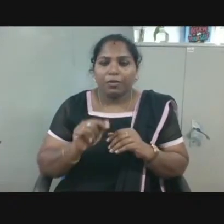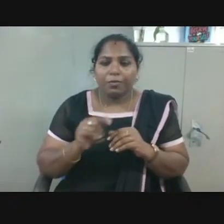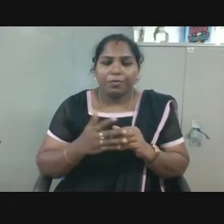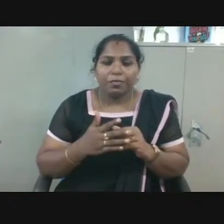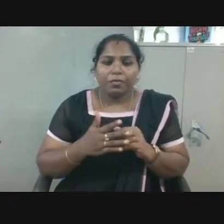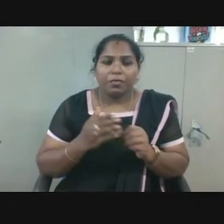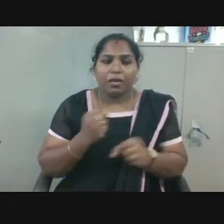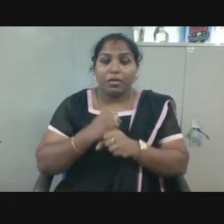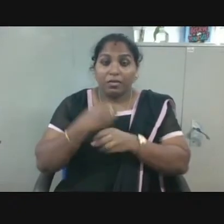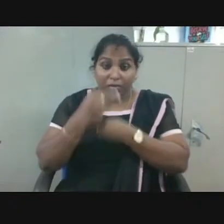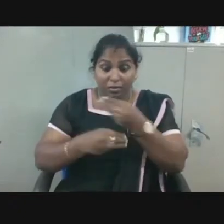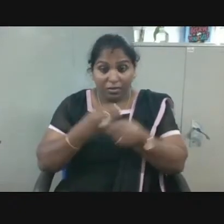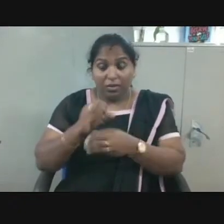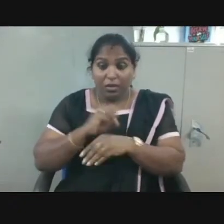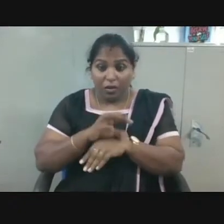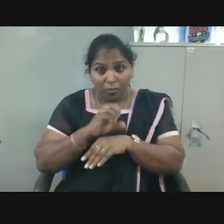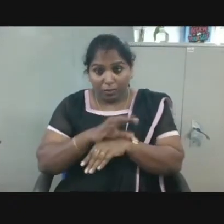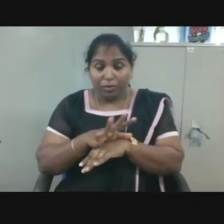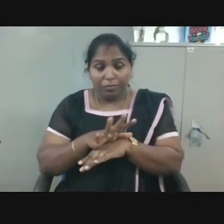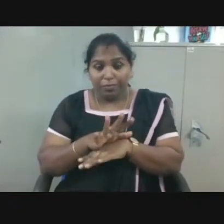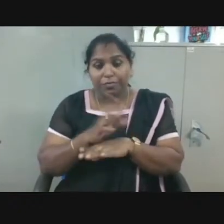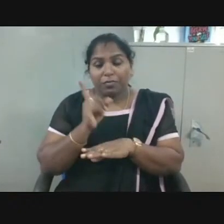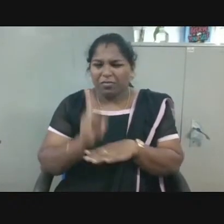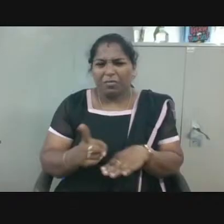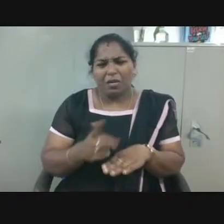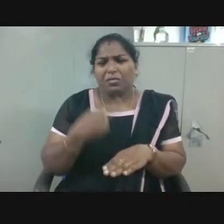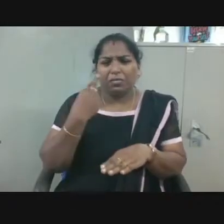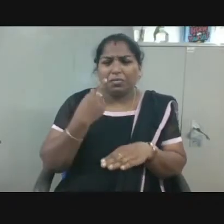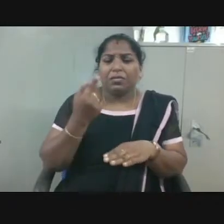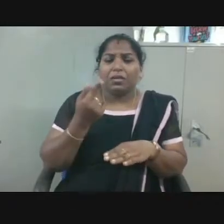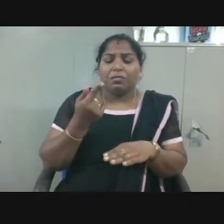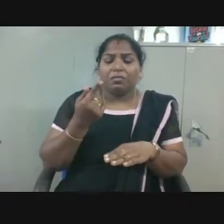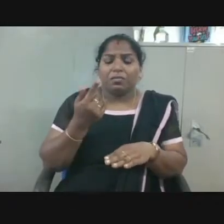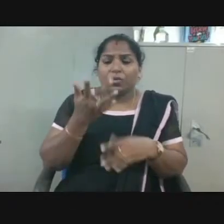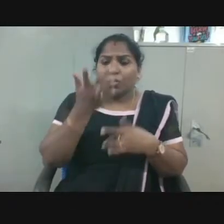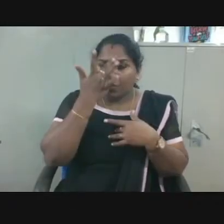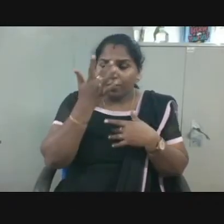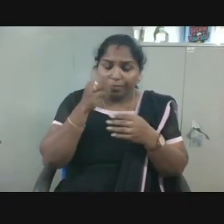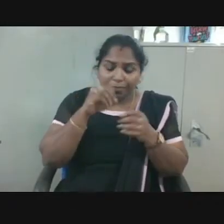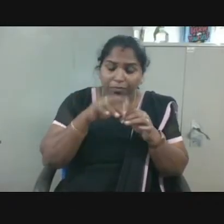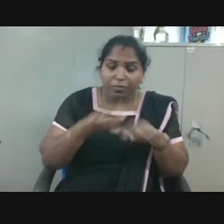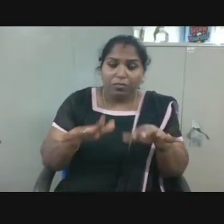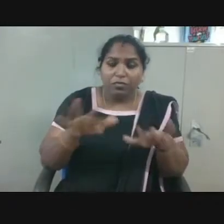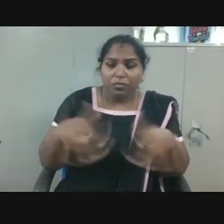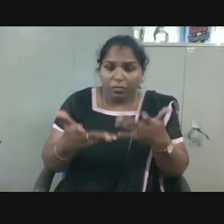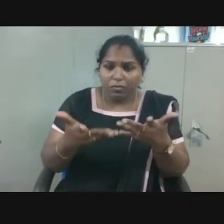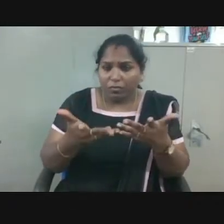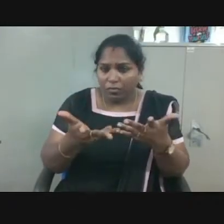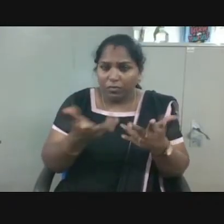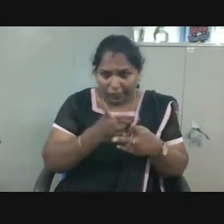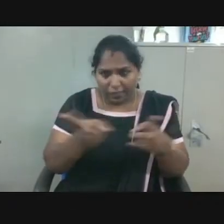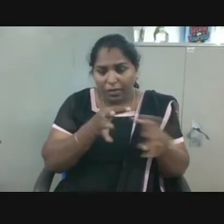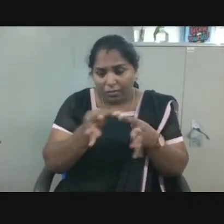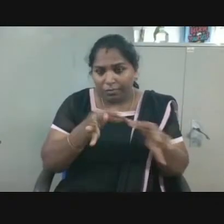ആണ്. ജനറ്റിക് കൗൺസിലിംഗ് ചെയ്യുന്നവർ ആദ്യം ഈ രോഗം എങ്ങനെ പടരും, നമ്മളിപ്പോ പറഞ്ഞു തന്ന കാര്യങ്ങൾ ഒന്നും കൂടെ അവർ പറഞ്ഞു കൊടുക്കും.